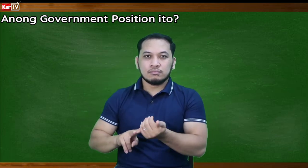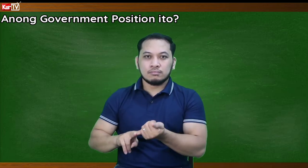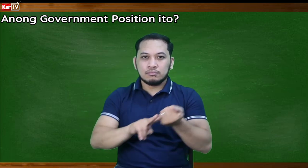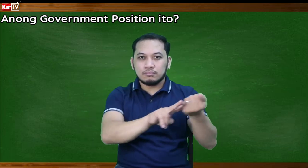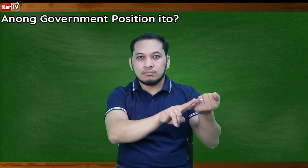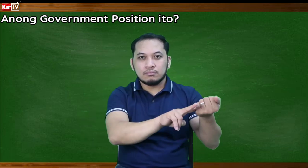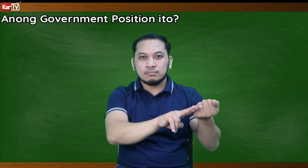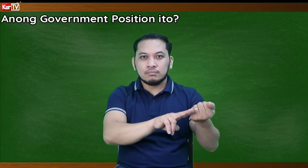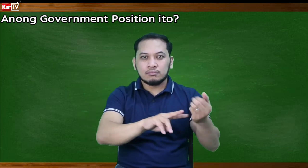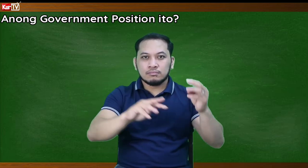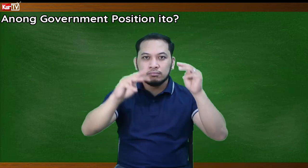Thank you.